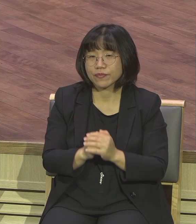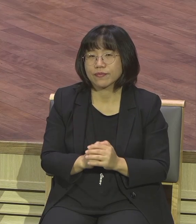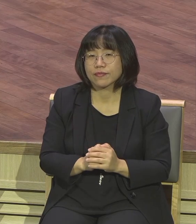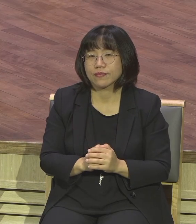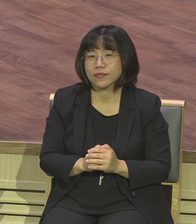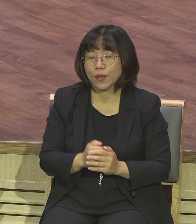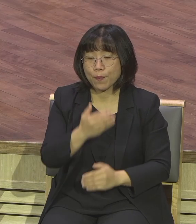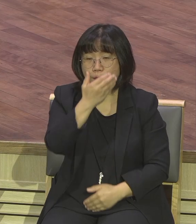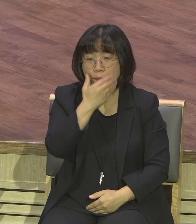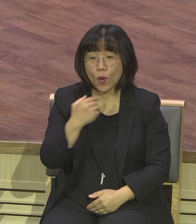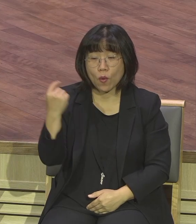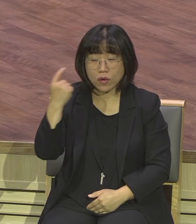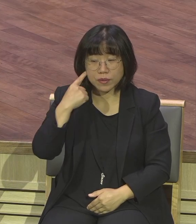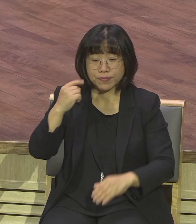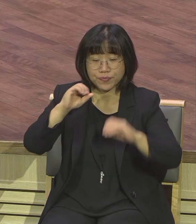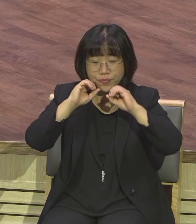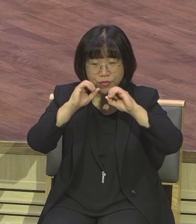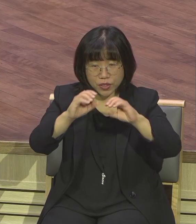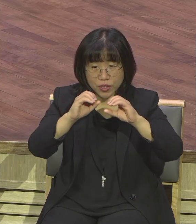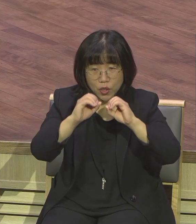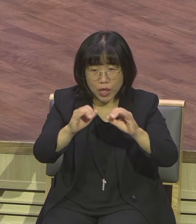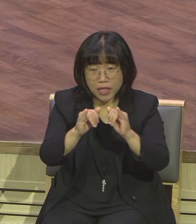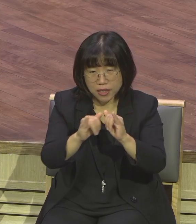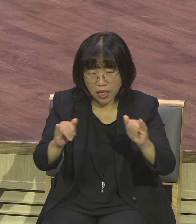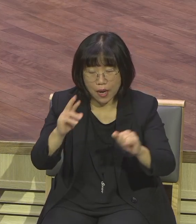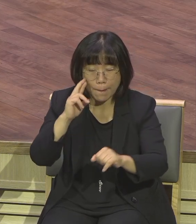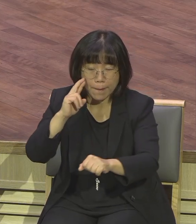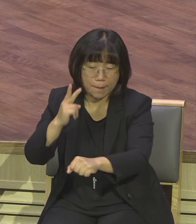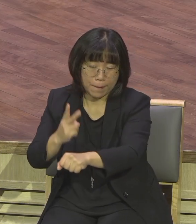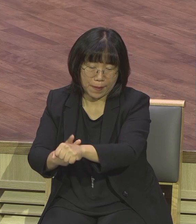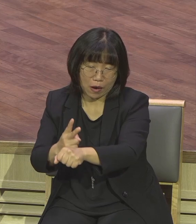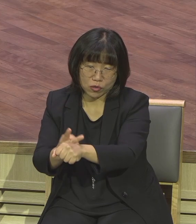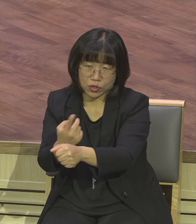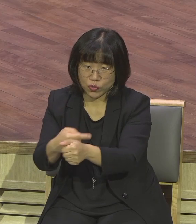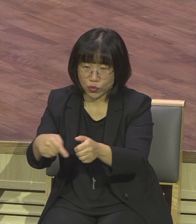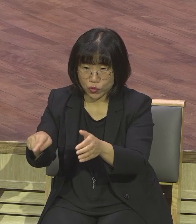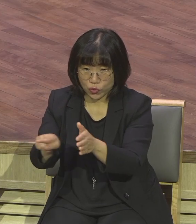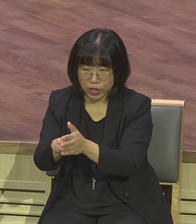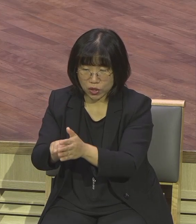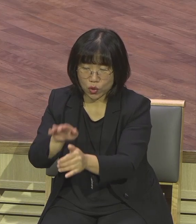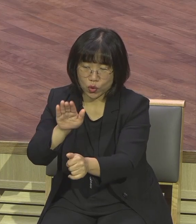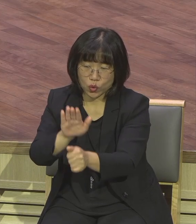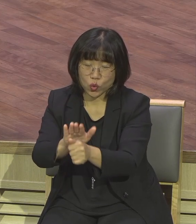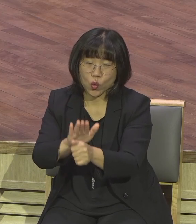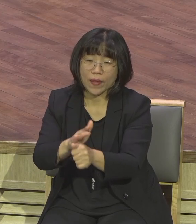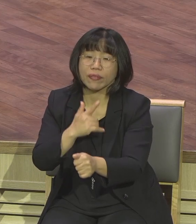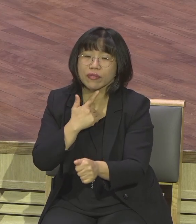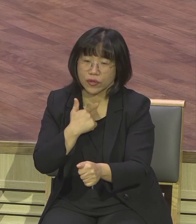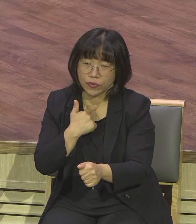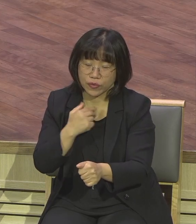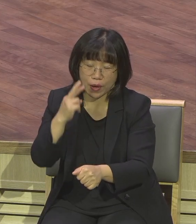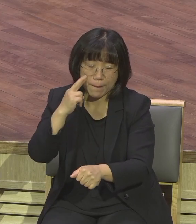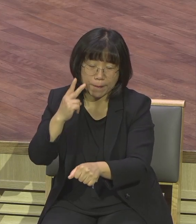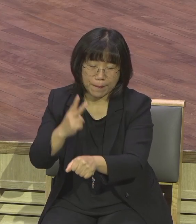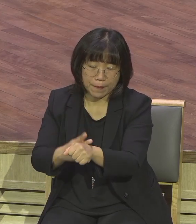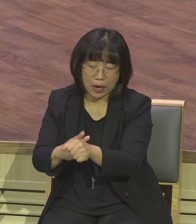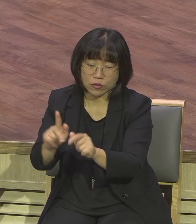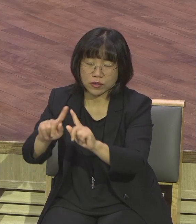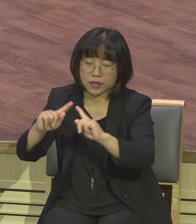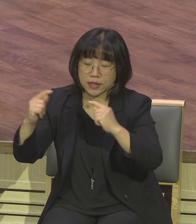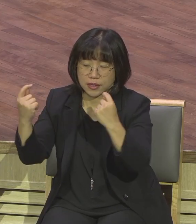복음 전하는 전도자 바울을 위해서 바울 팀을 위해서